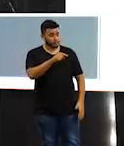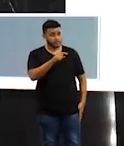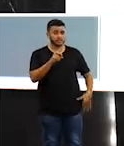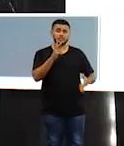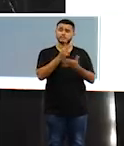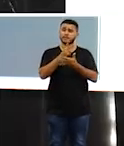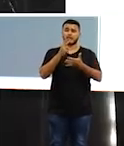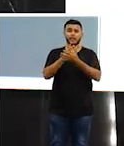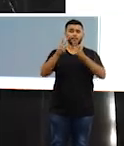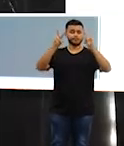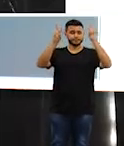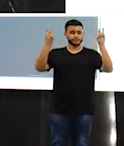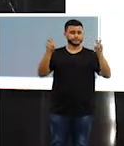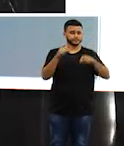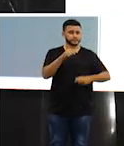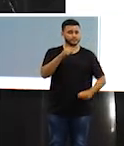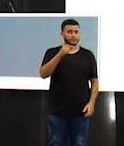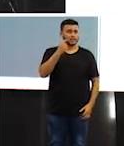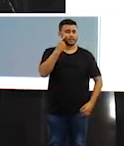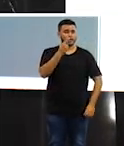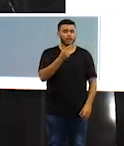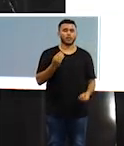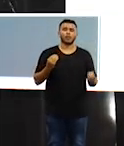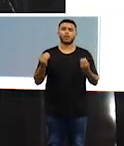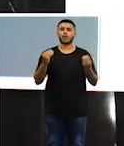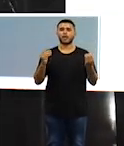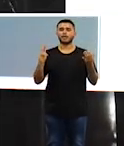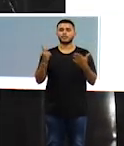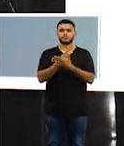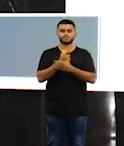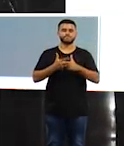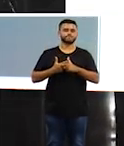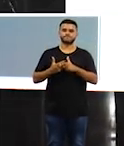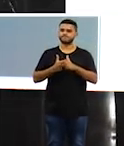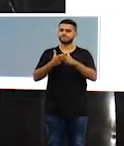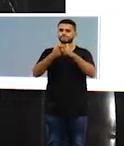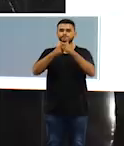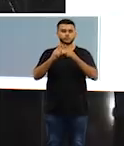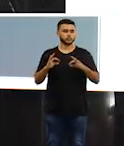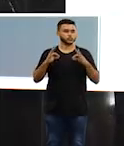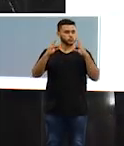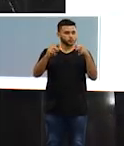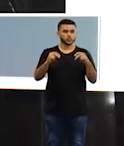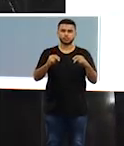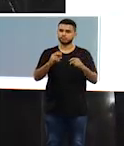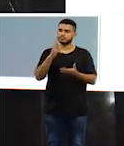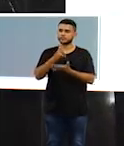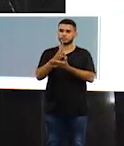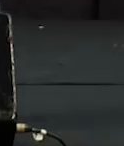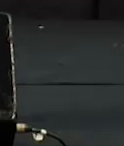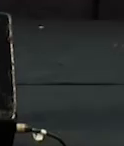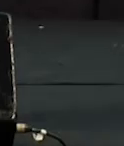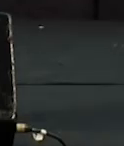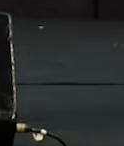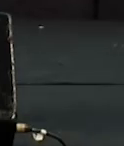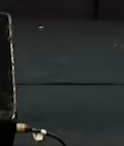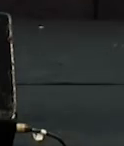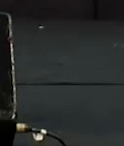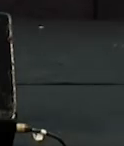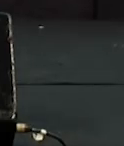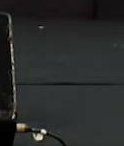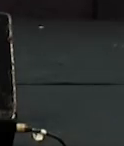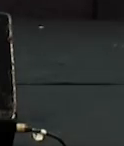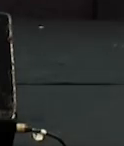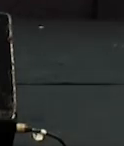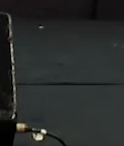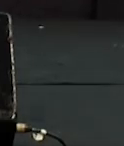ano também vão adorar. Estou falando de quem, Fernandes? Da maior crise estabelecida na história do capitalismo mundial. Eu estou